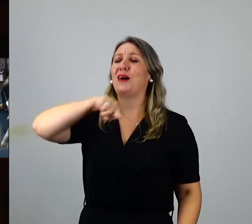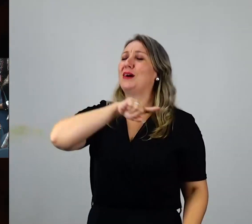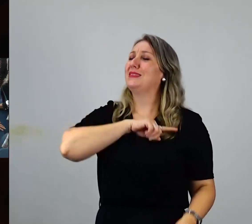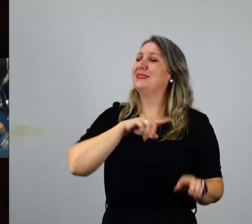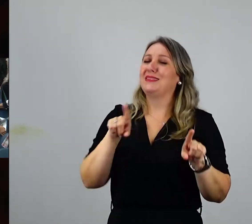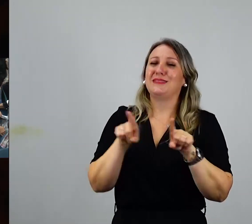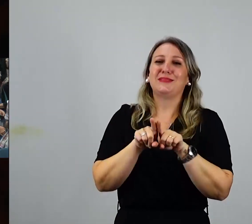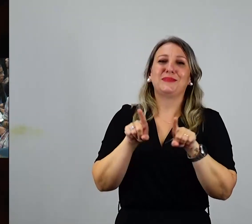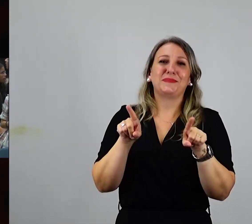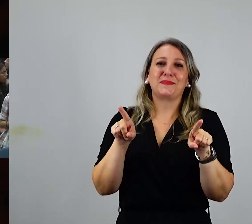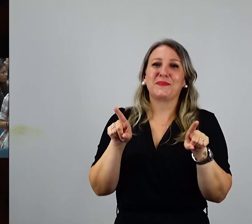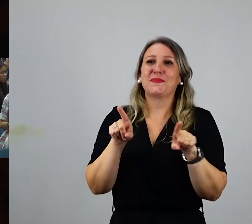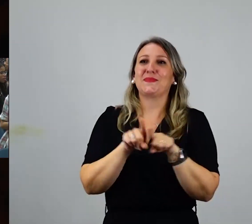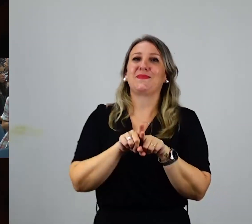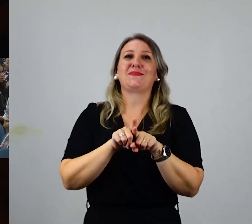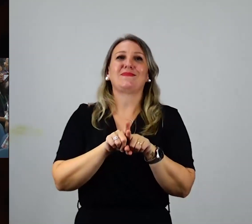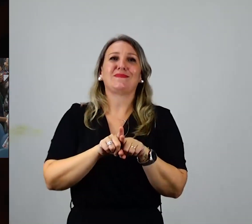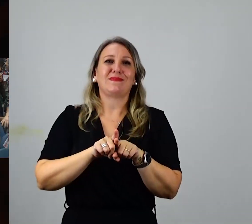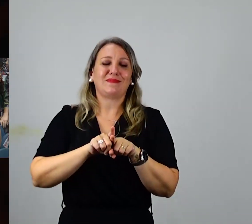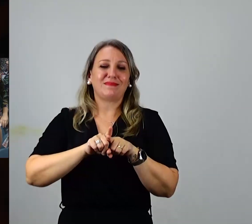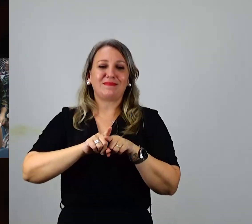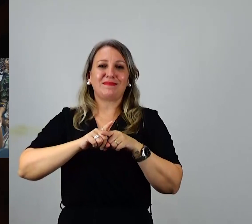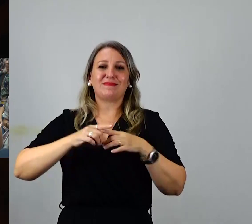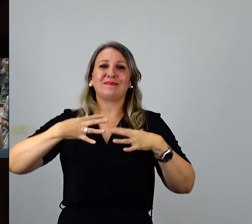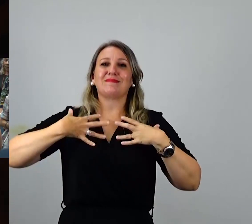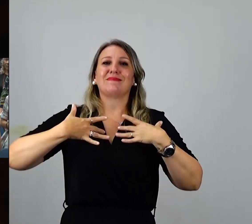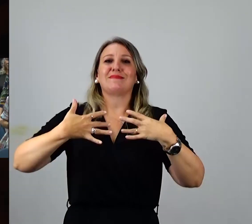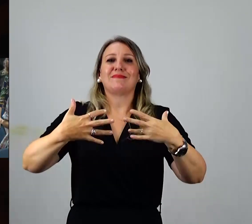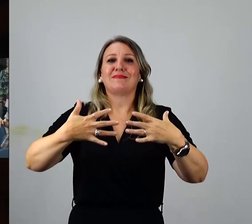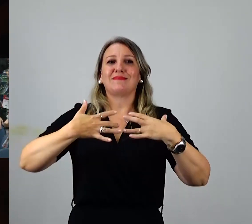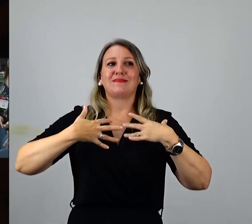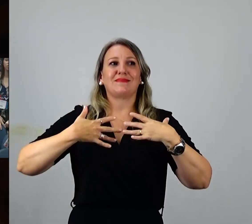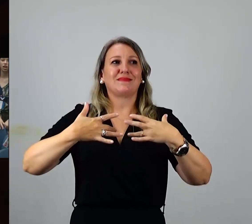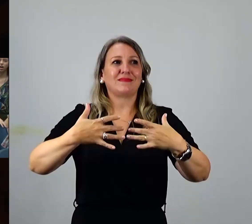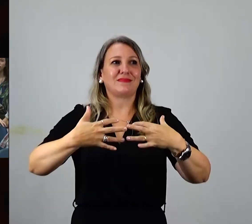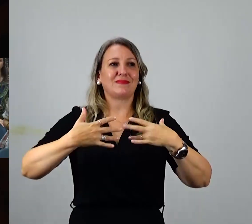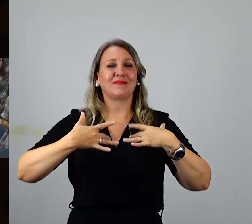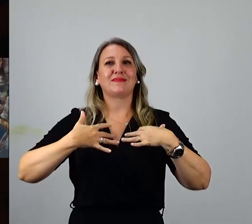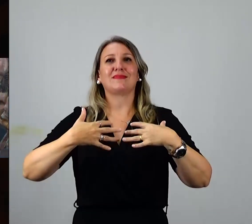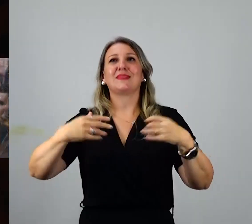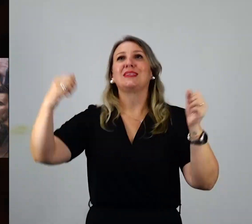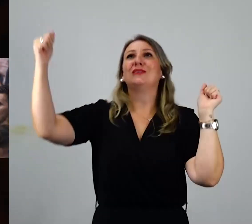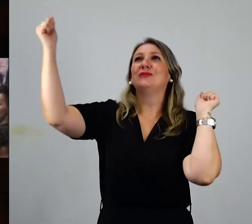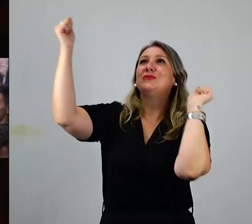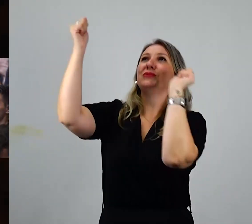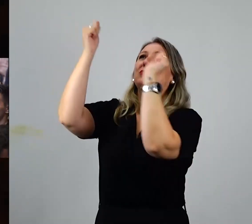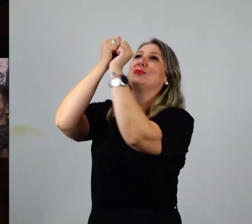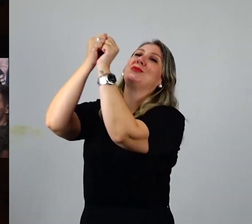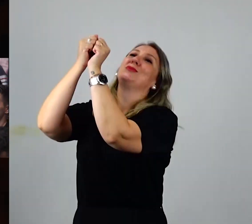Então vós também sereis manifestados com Ele.